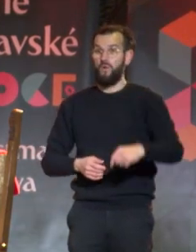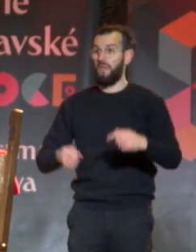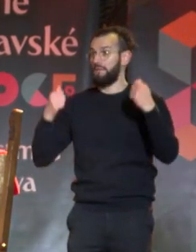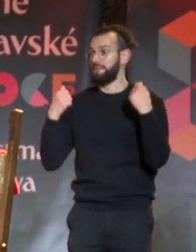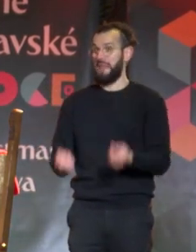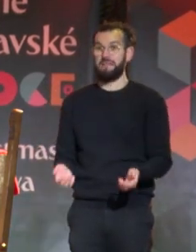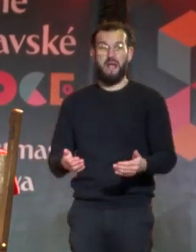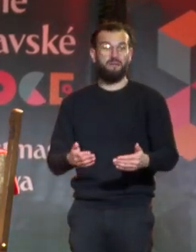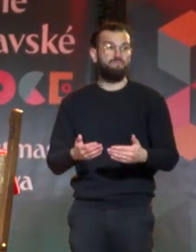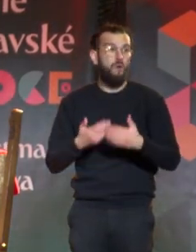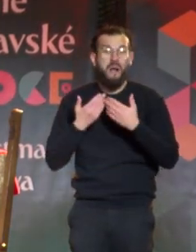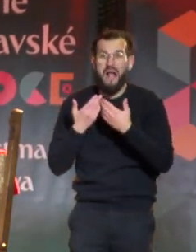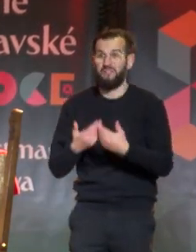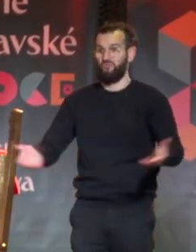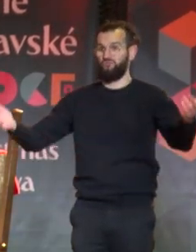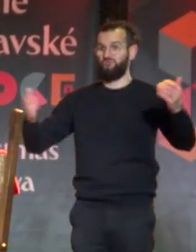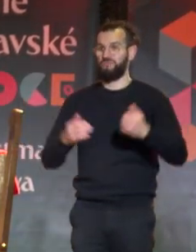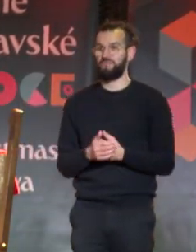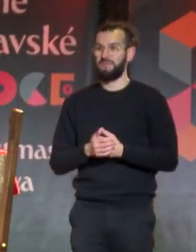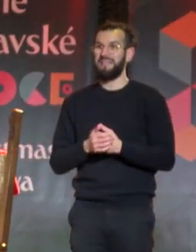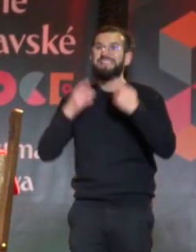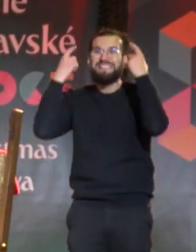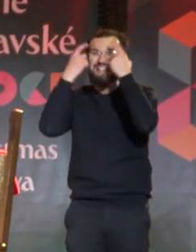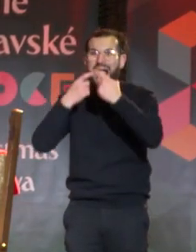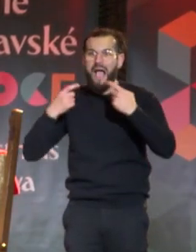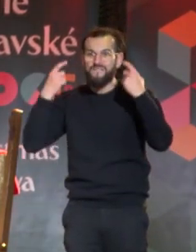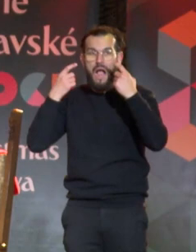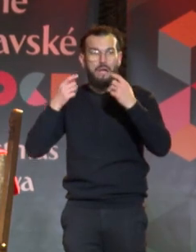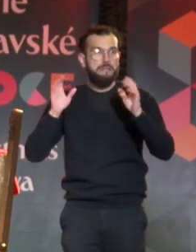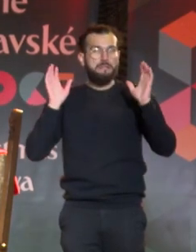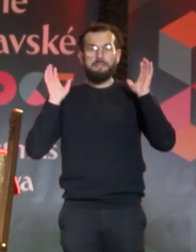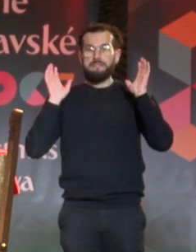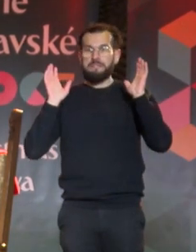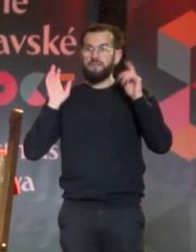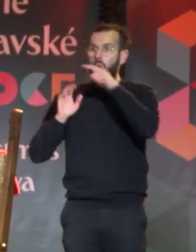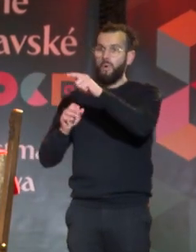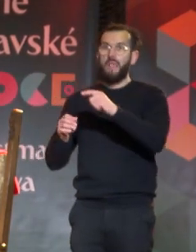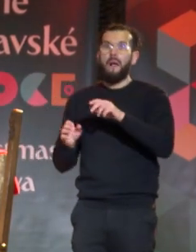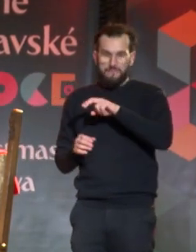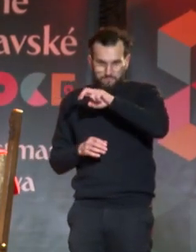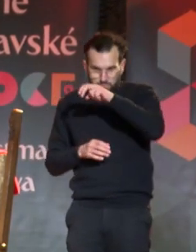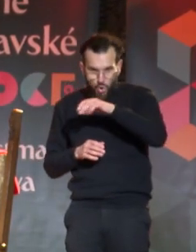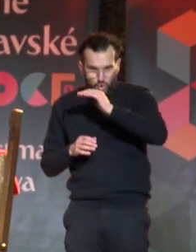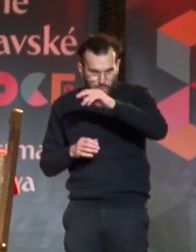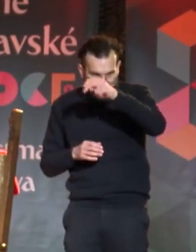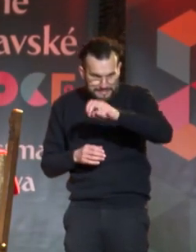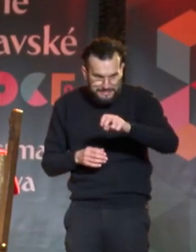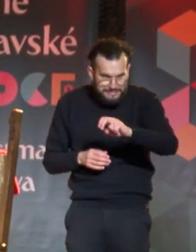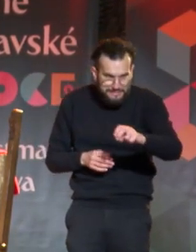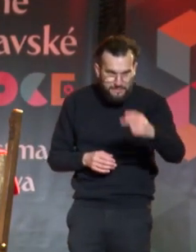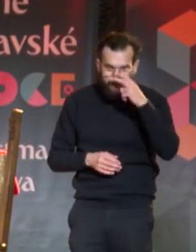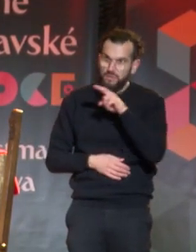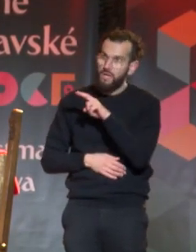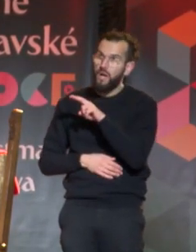Nepomôže mi vôbec nič. Slávka sa zarazí. Ide teraz po schodoch úplne pomaly a prezerá si ma